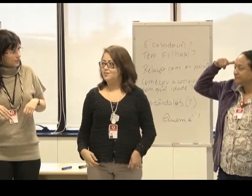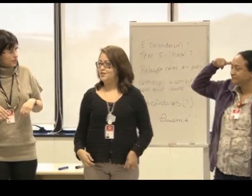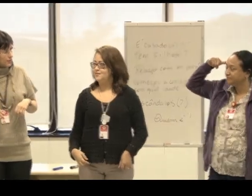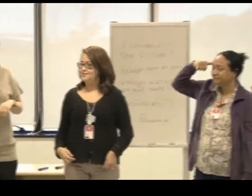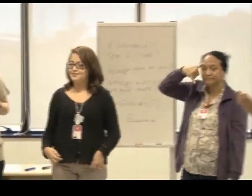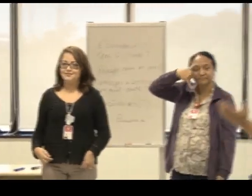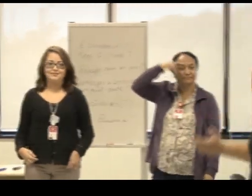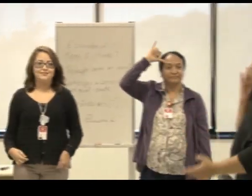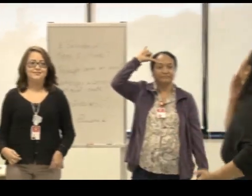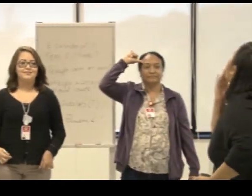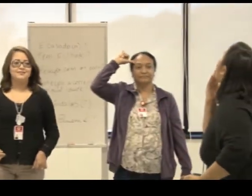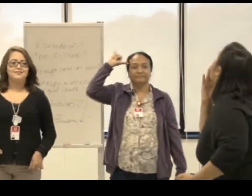É.